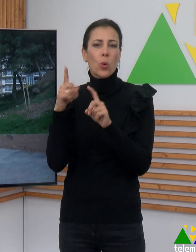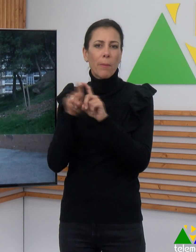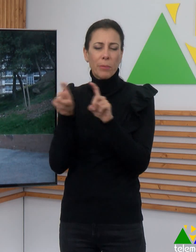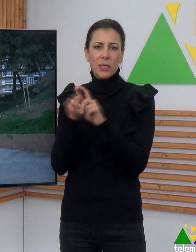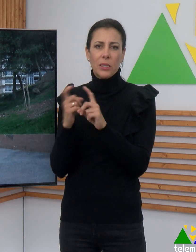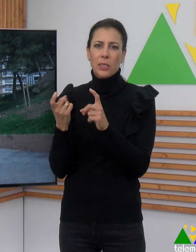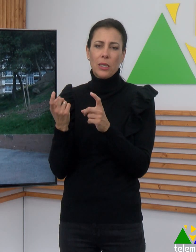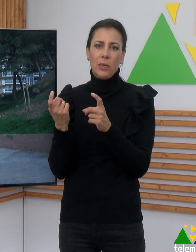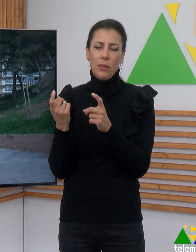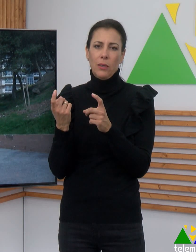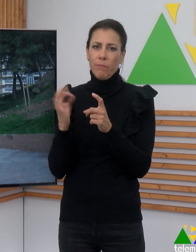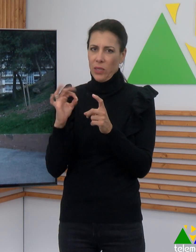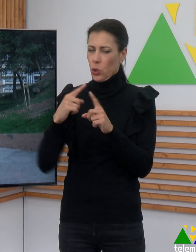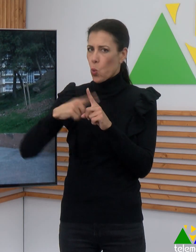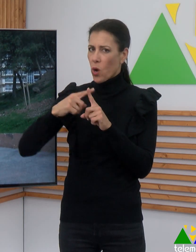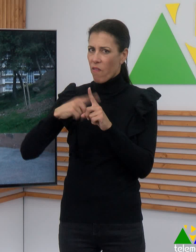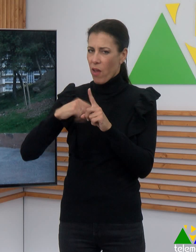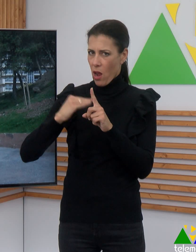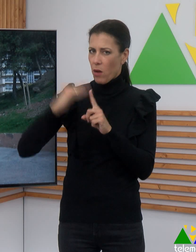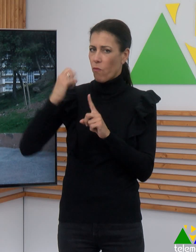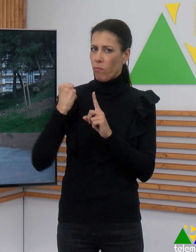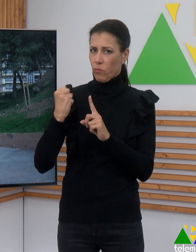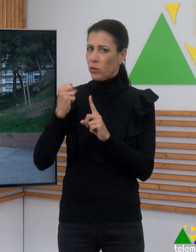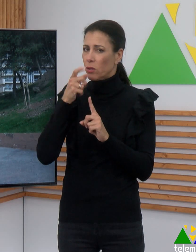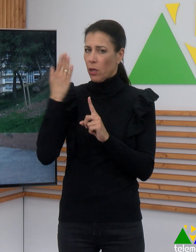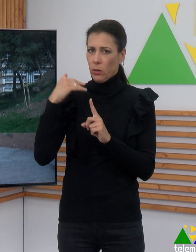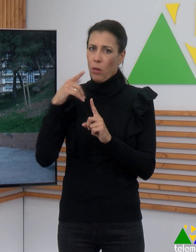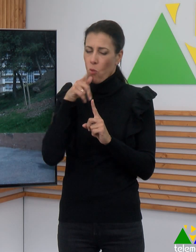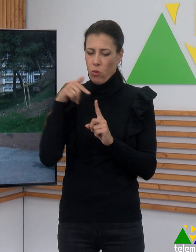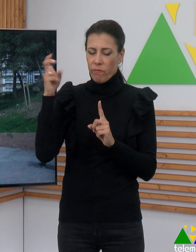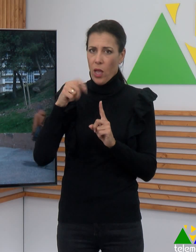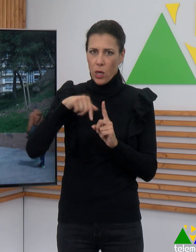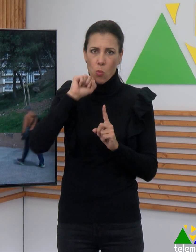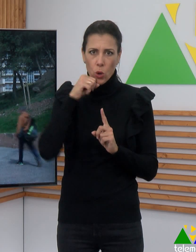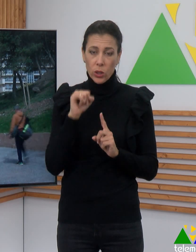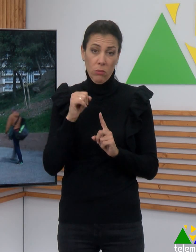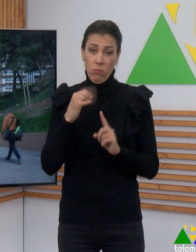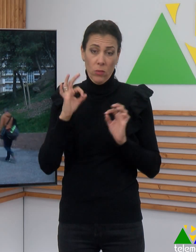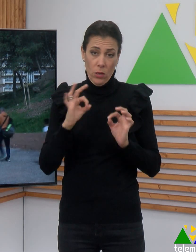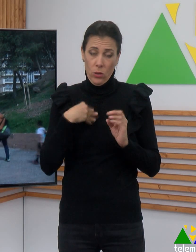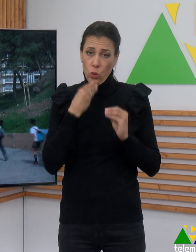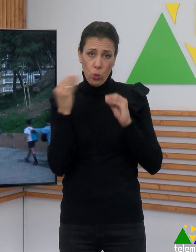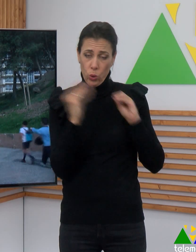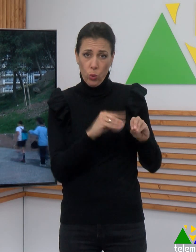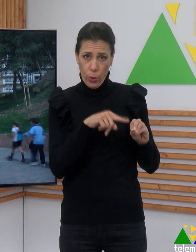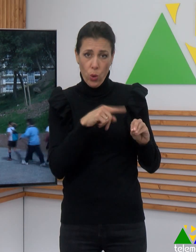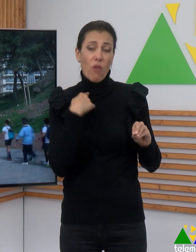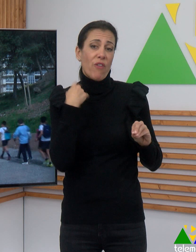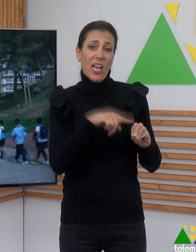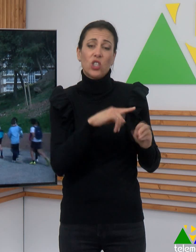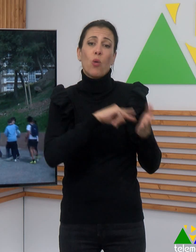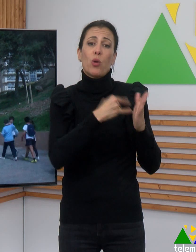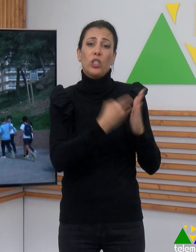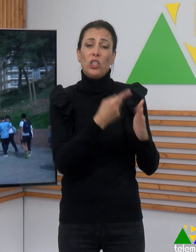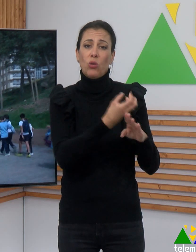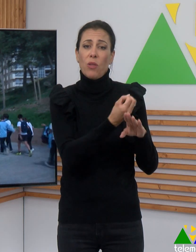una empresa de nivel en el Motril de aquella época. Vino a sustituir el fracasado proyecto del